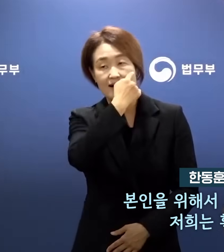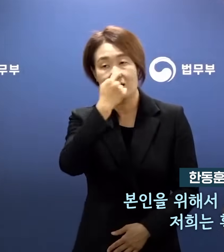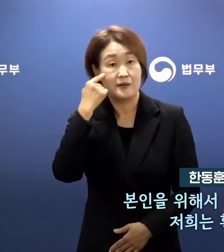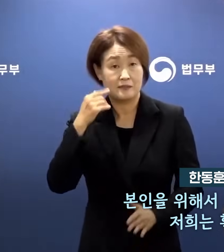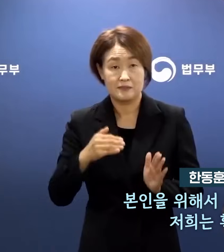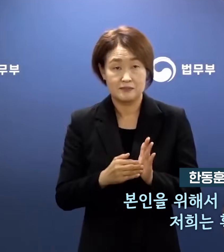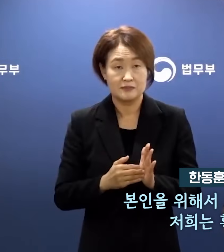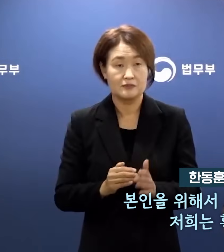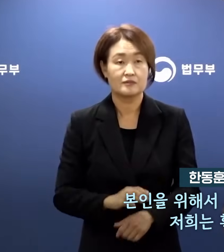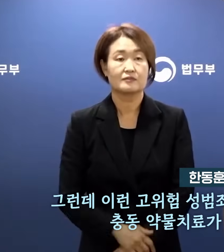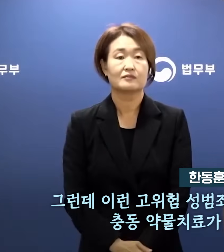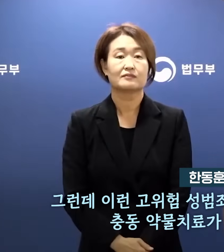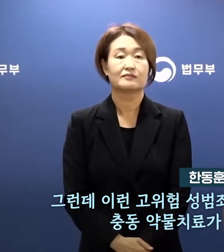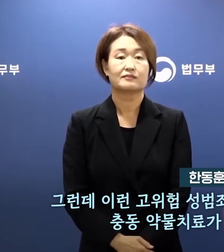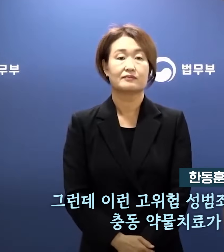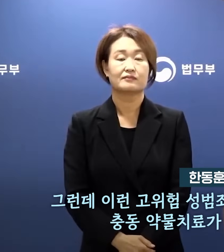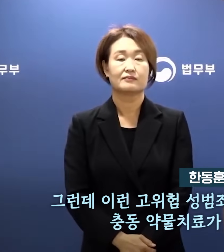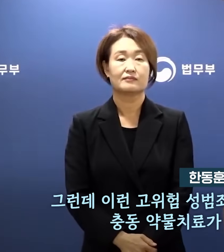확인했습니다.